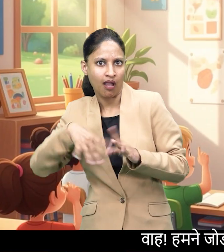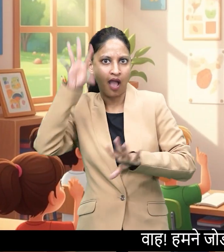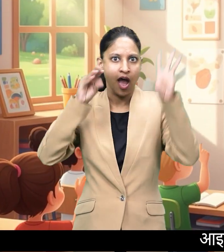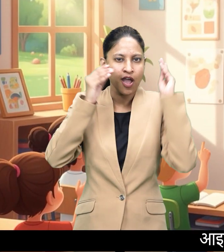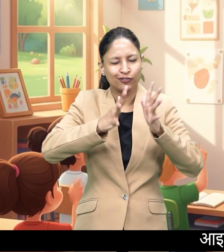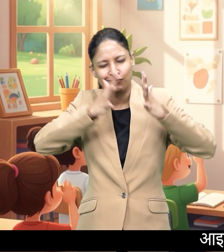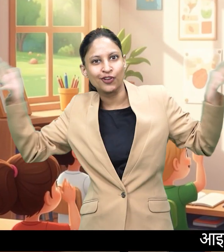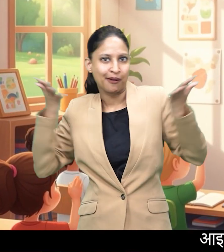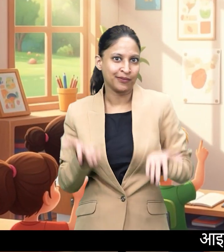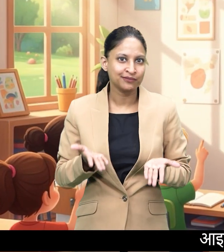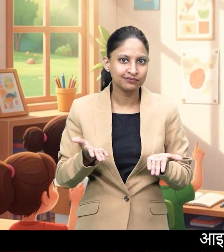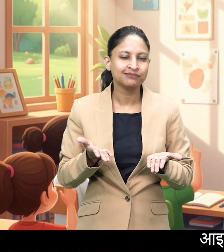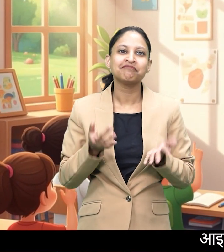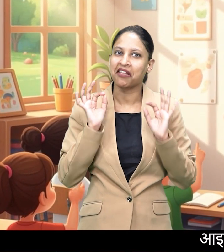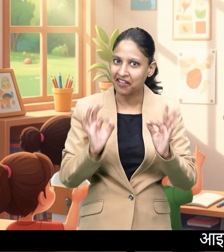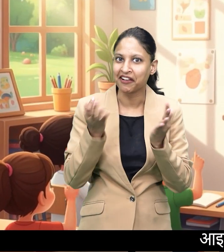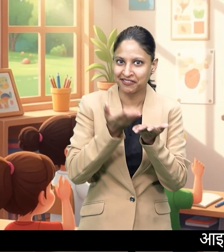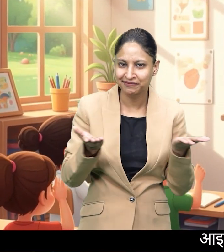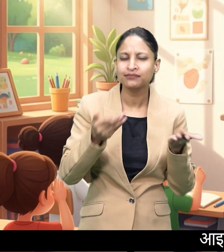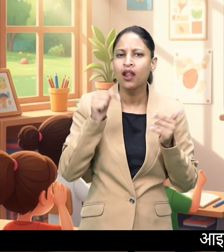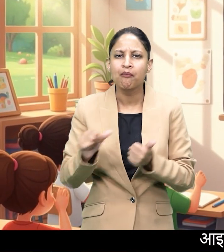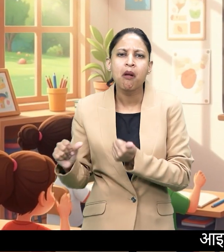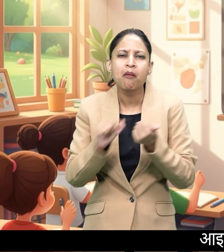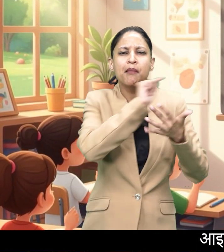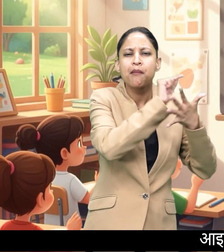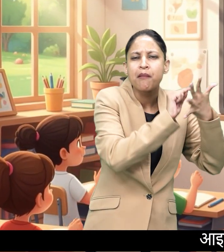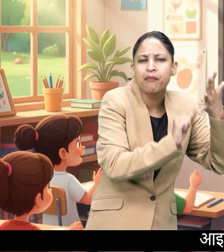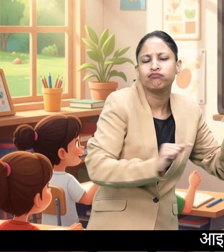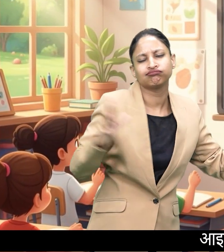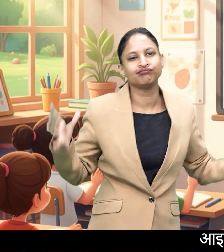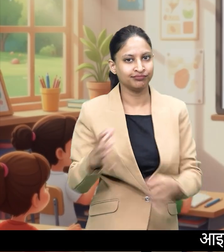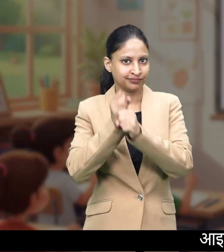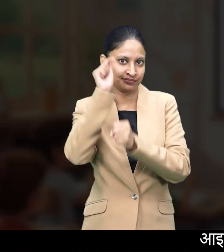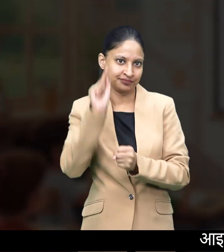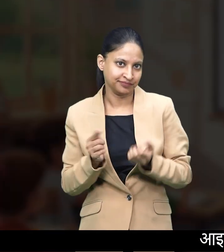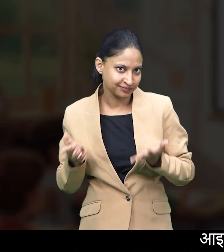है। आइए एक त्वरित पुनरावृत्ति करते हैं।